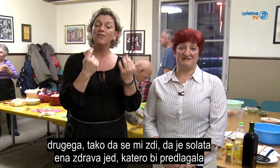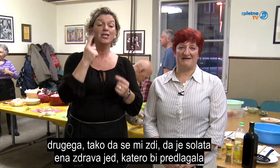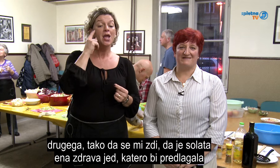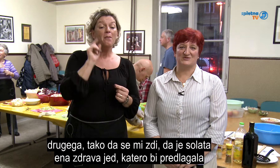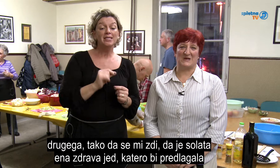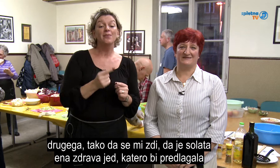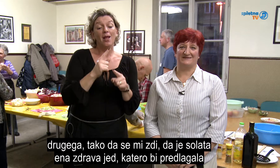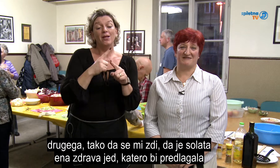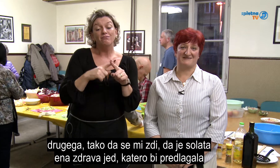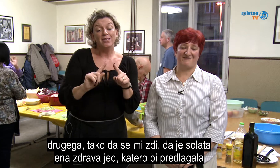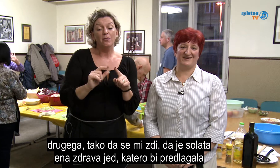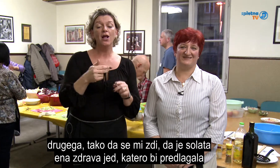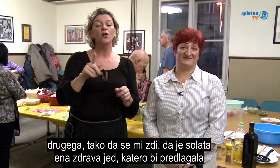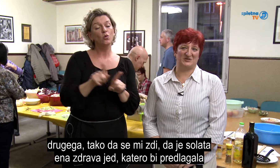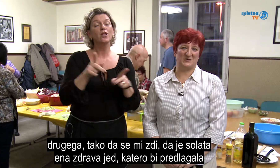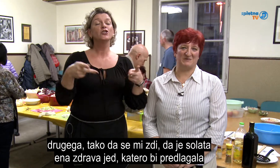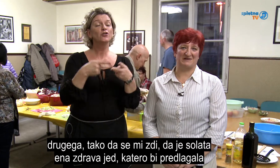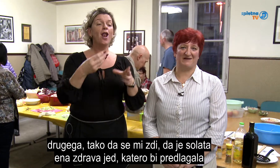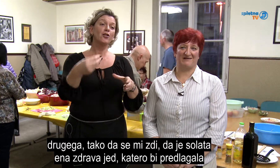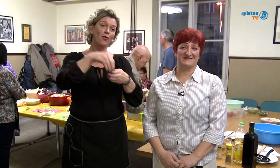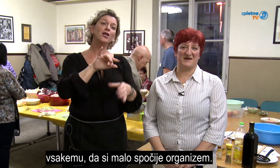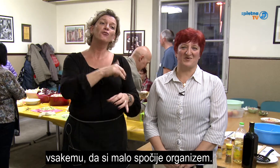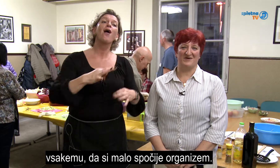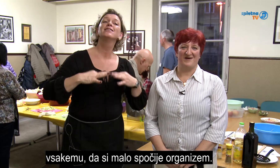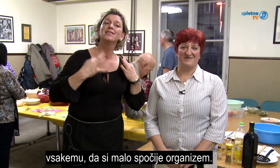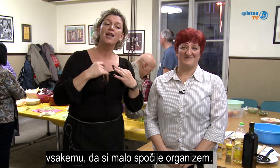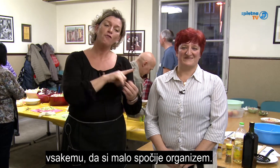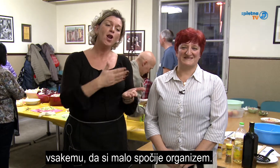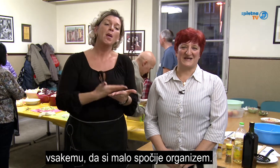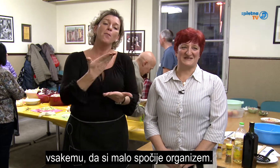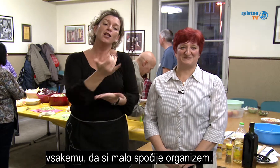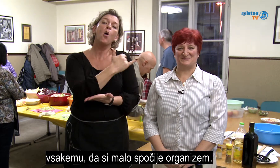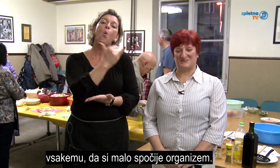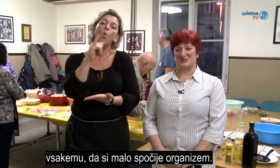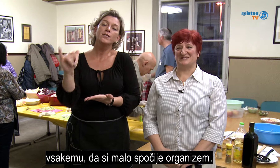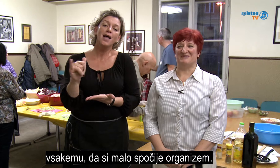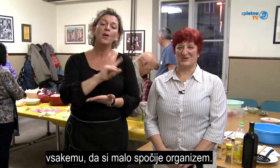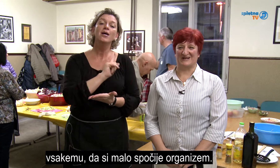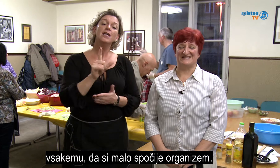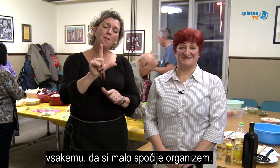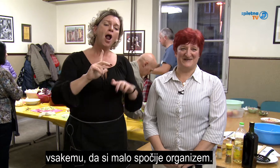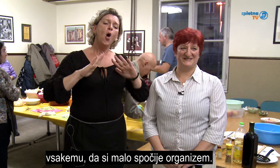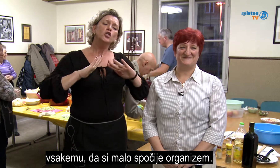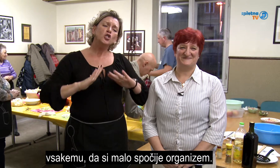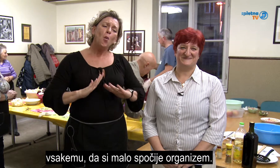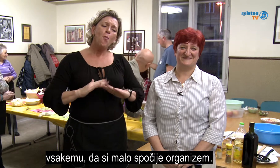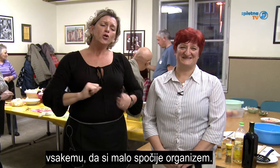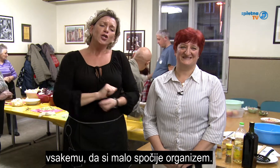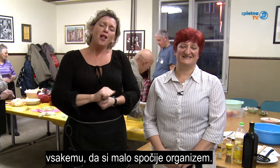je solata ena zdrava jed, katero bi predlagala vsakemu za počiti malo organizem.